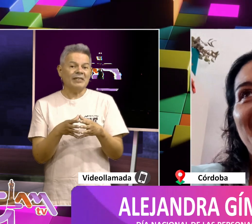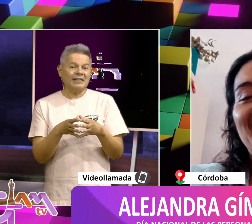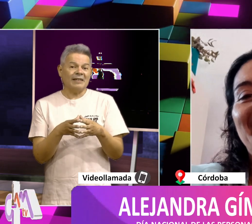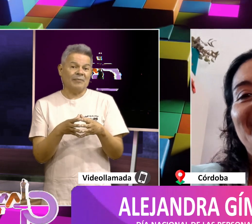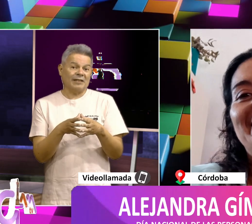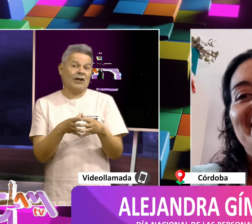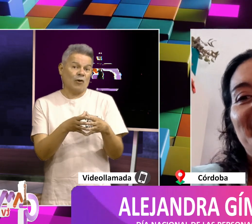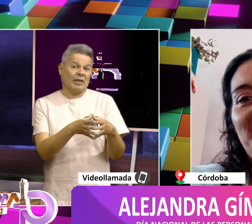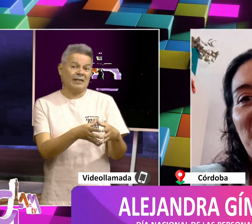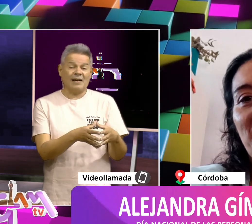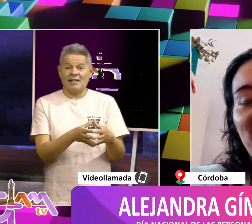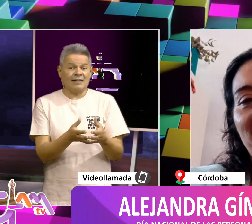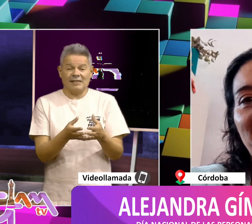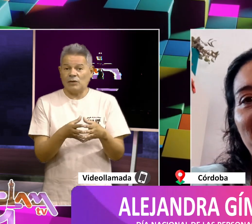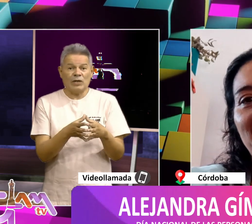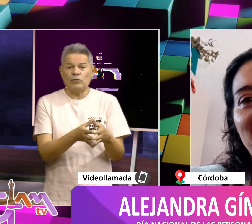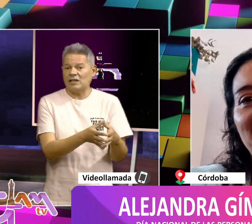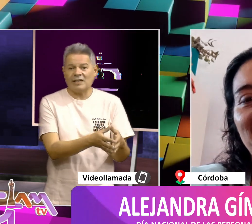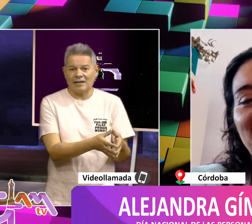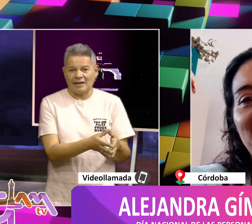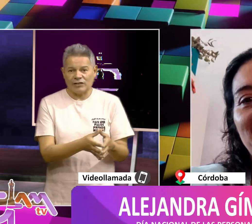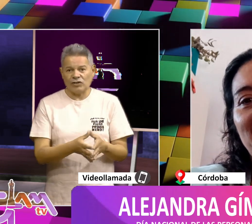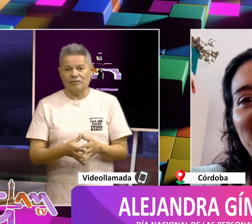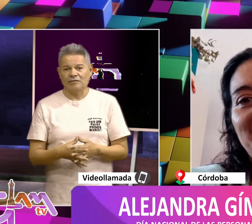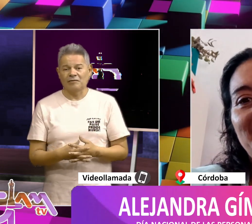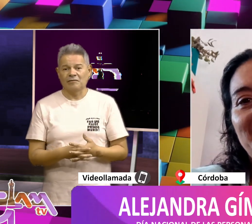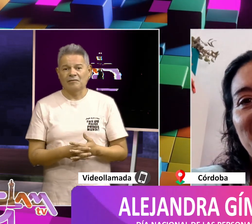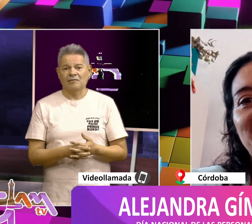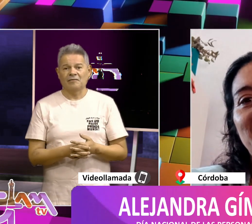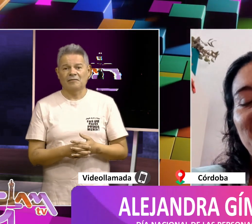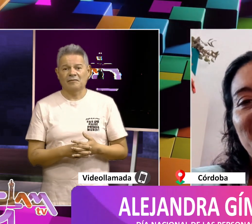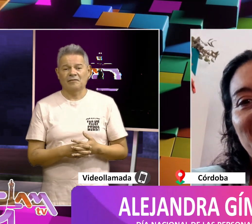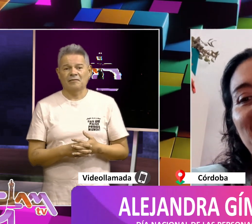dice, empezaron a comprender en la casa que ella no escuchaba desde que nació.